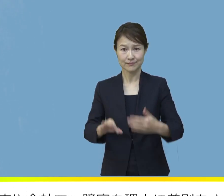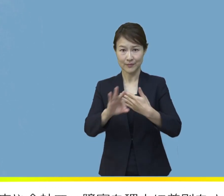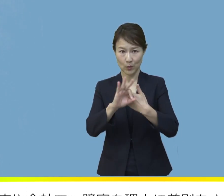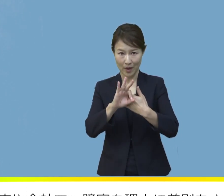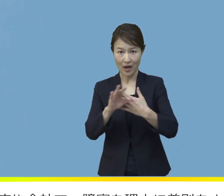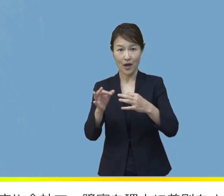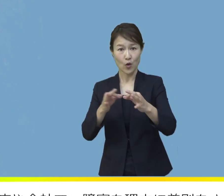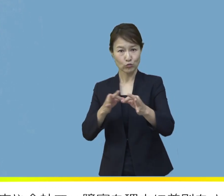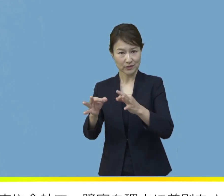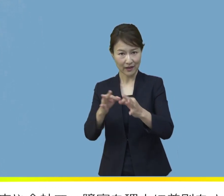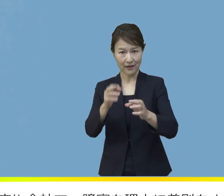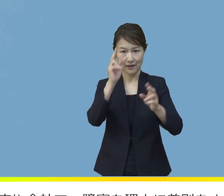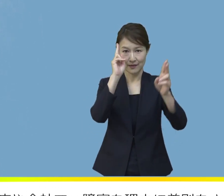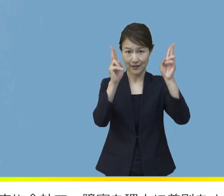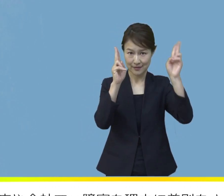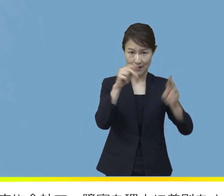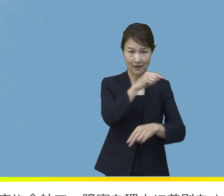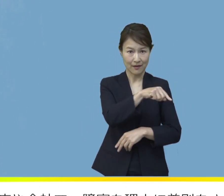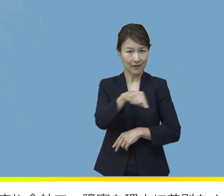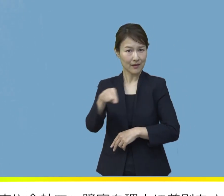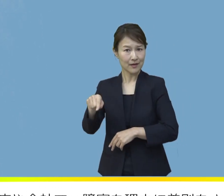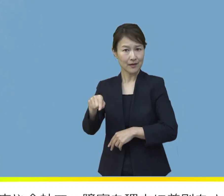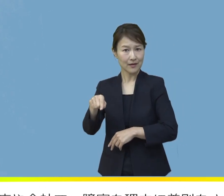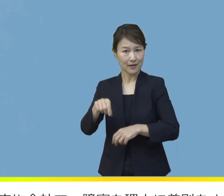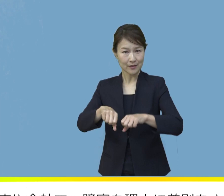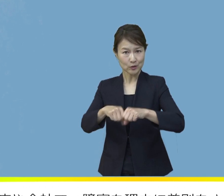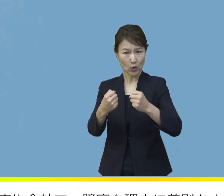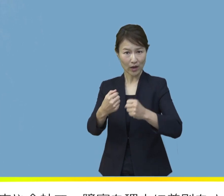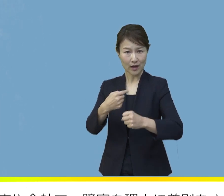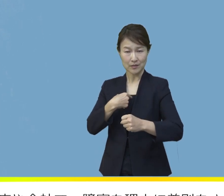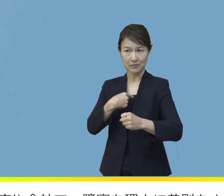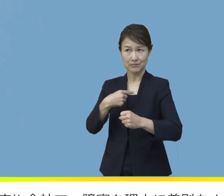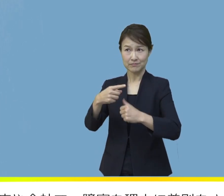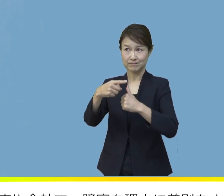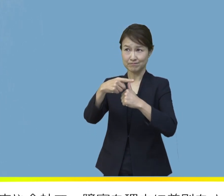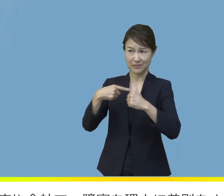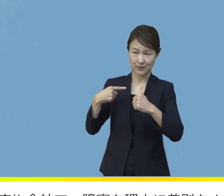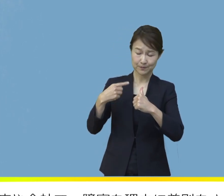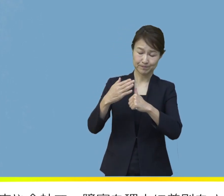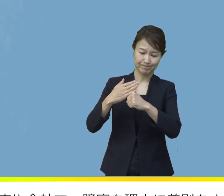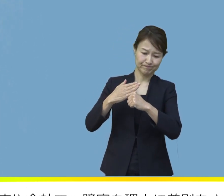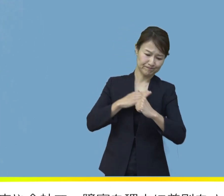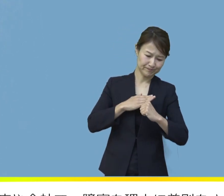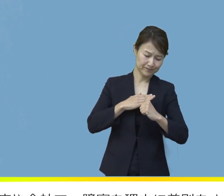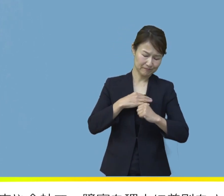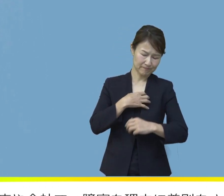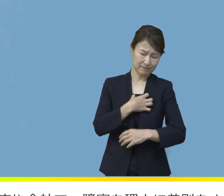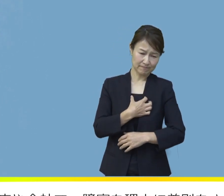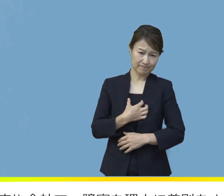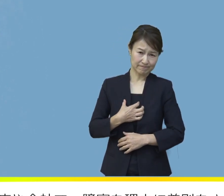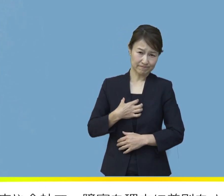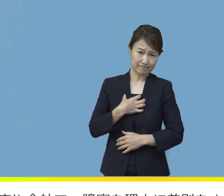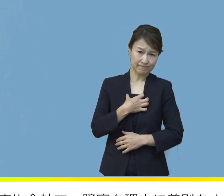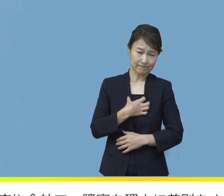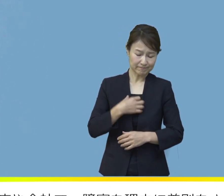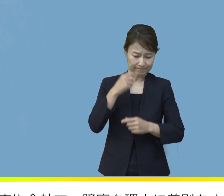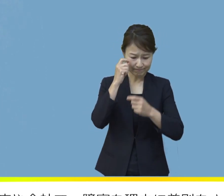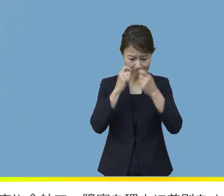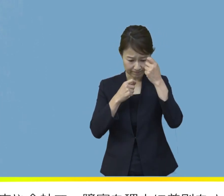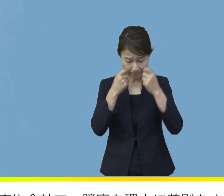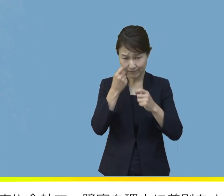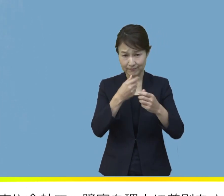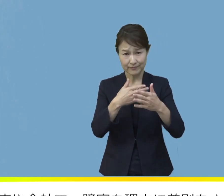店や会社で障害を理由に差別をされて辛い悲しい思いを